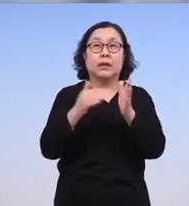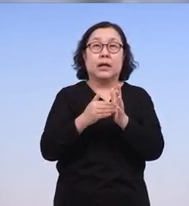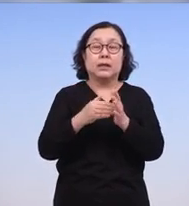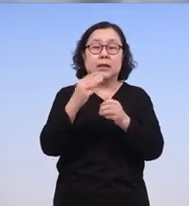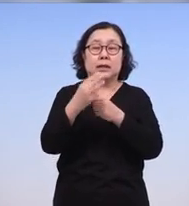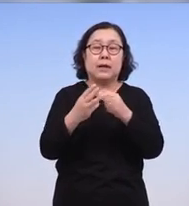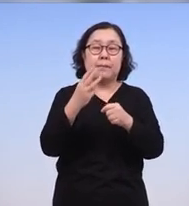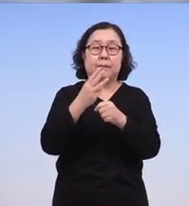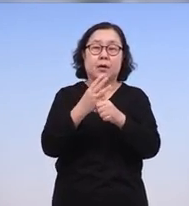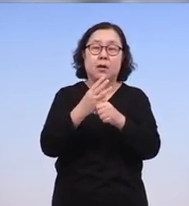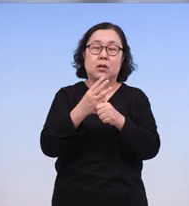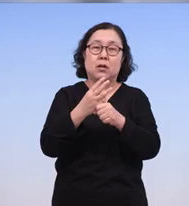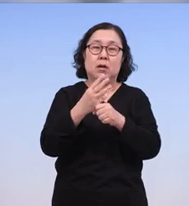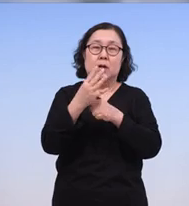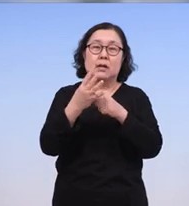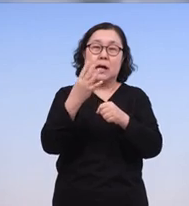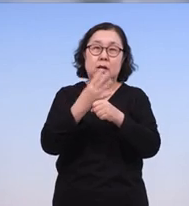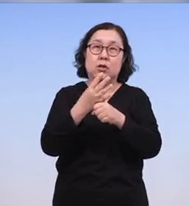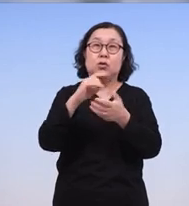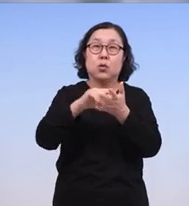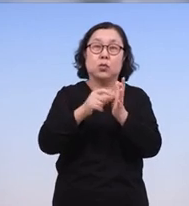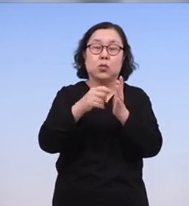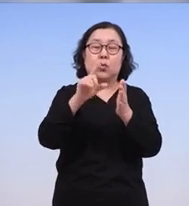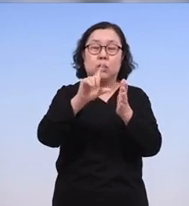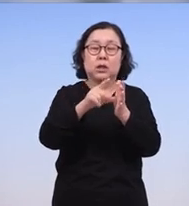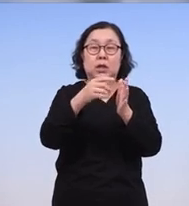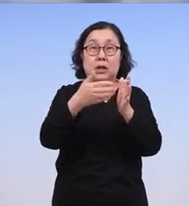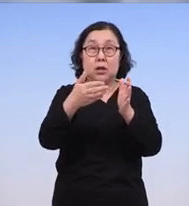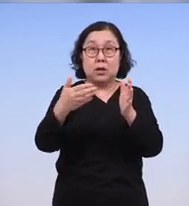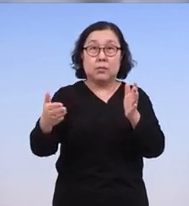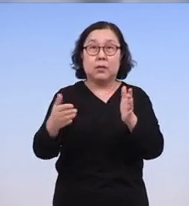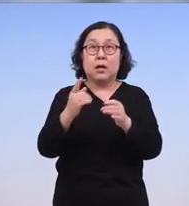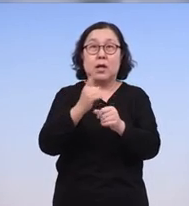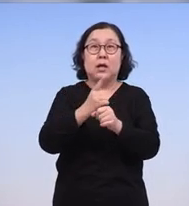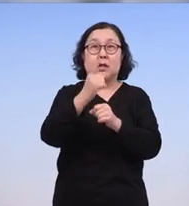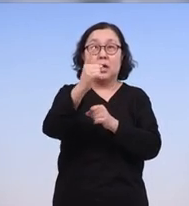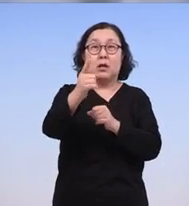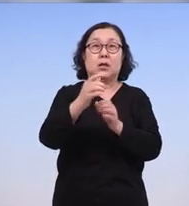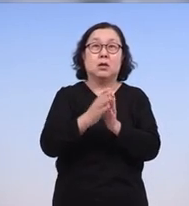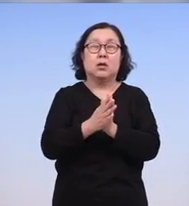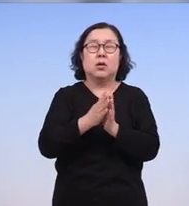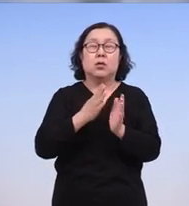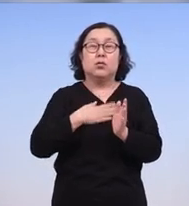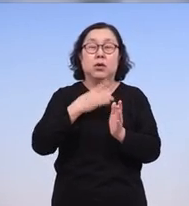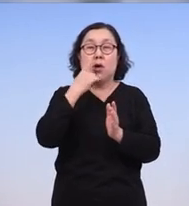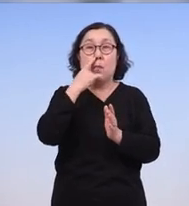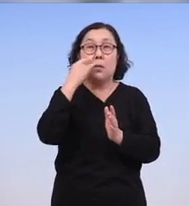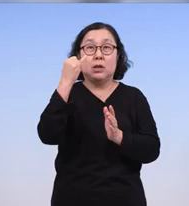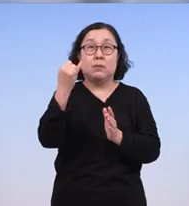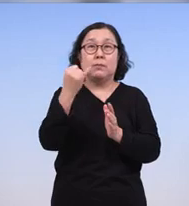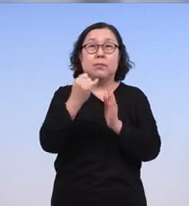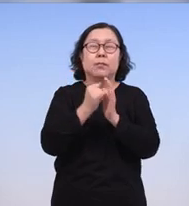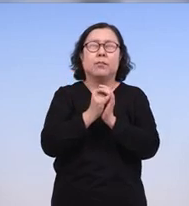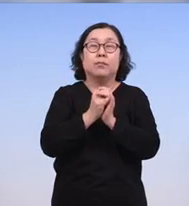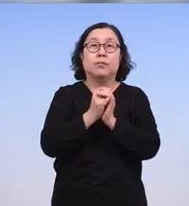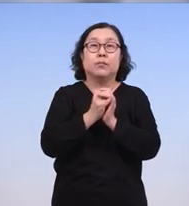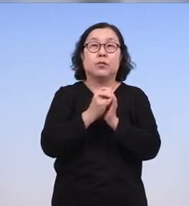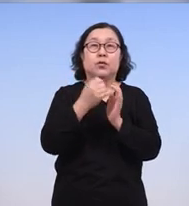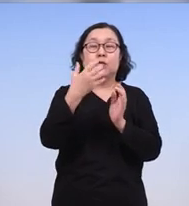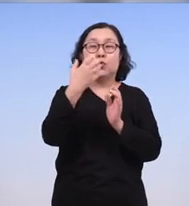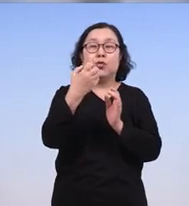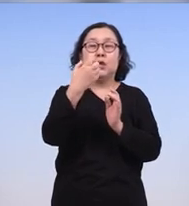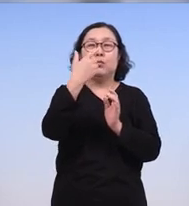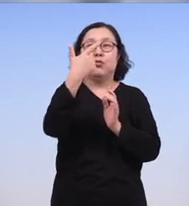지금 3년 반 4년 가까이 전에 이 이야기 아닙니까? 내년에 이제 일주일 있으면 제 어머니 96세가